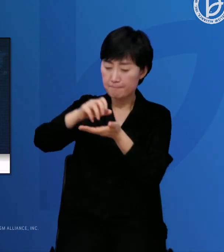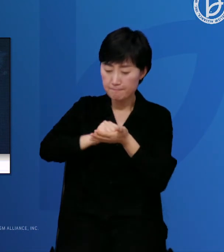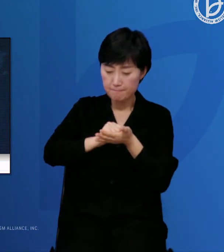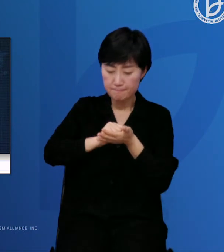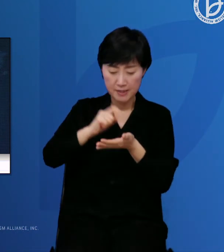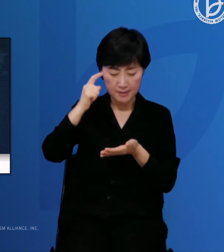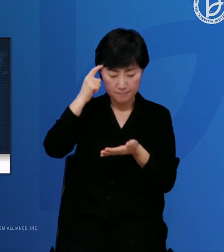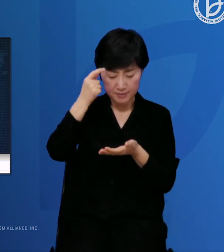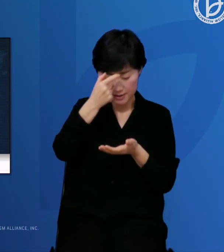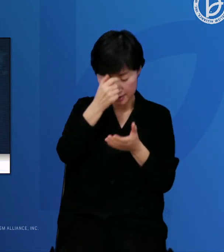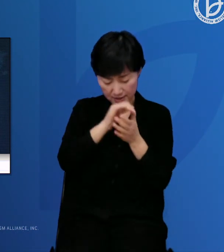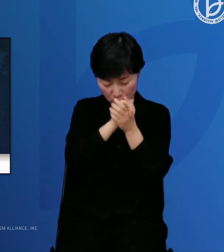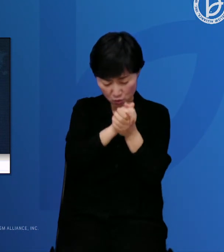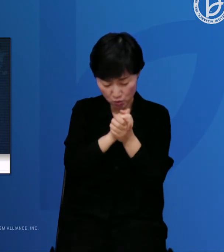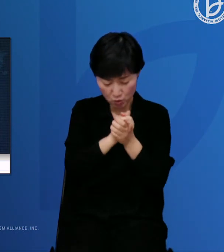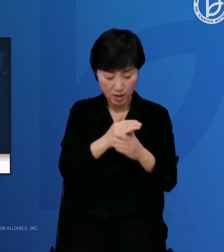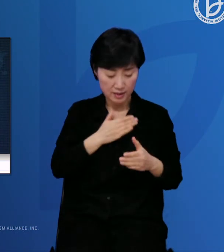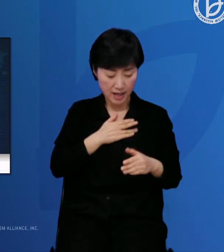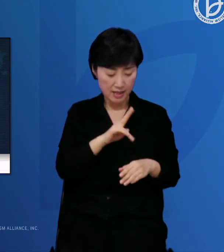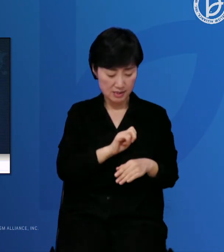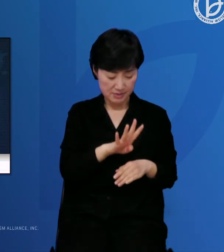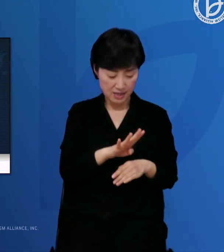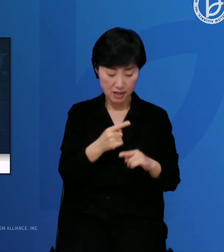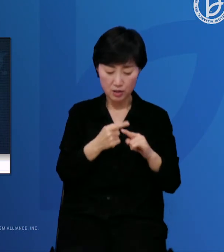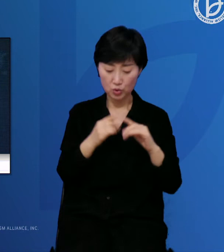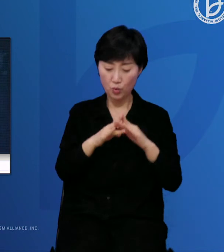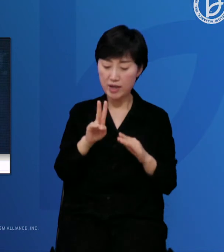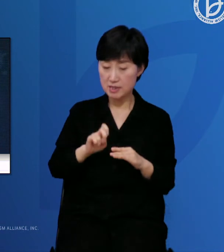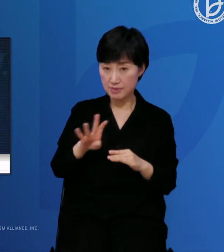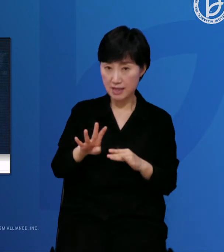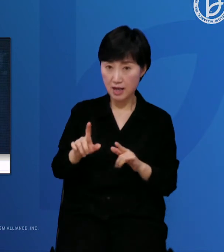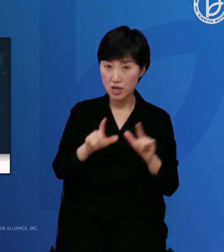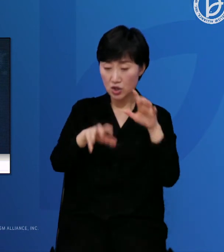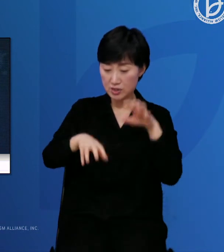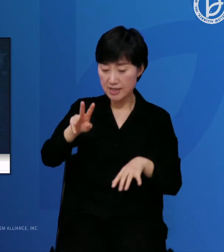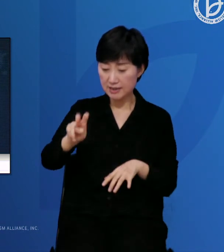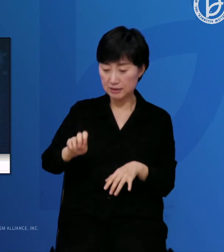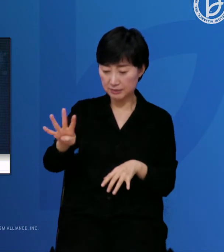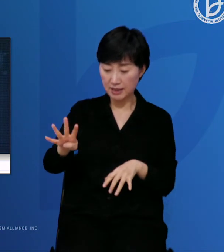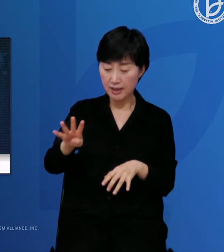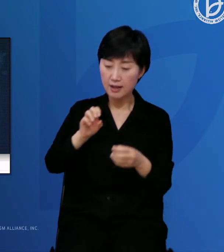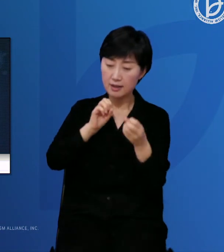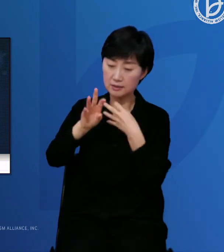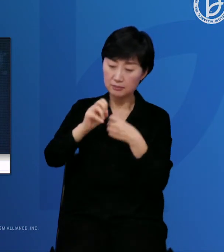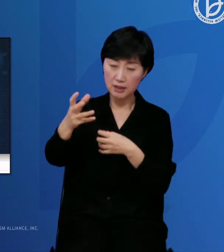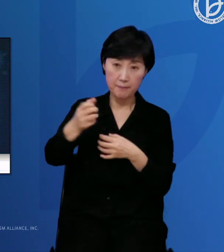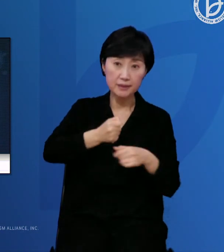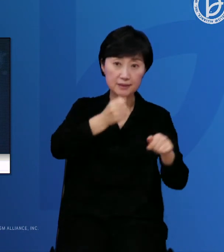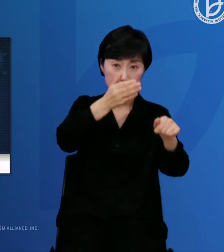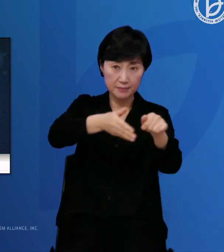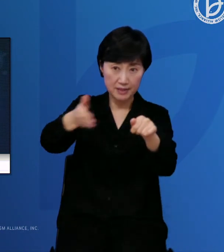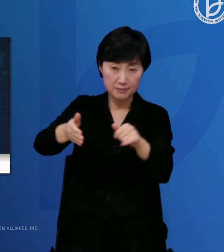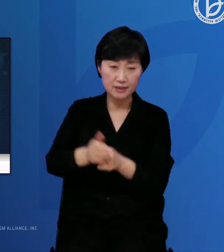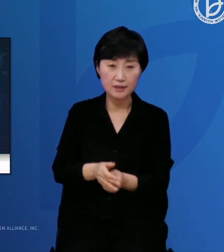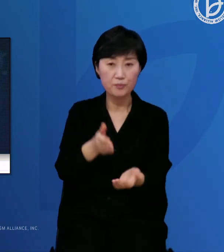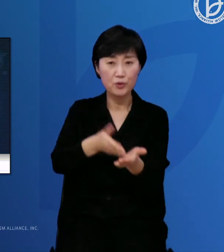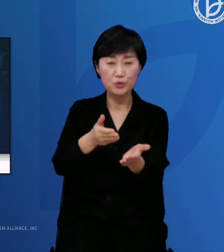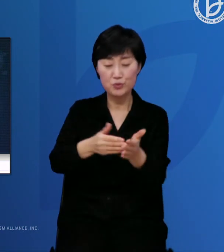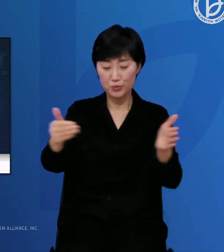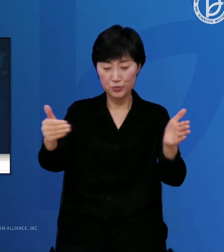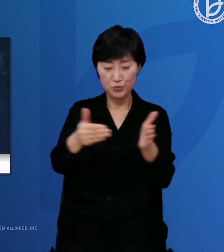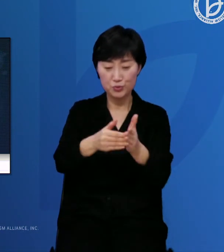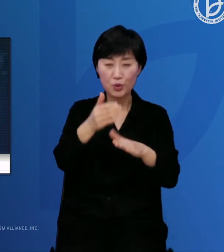묵상하며 나의 24, 교회 24, 현장 24의 응답을 누리시기 바랍니다. 뉴스를